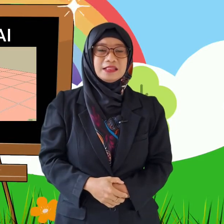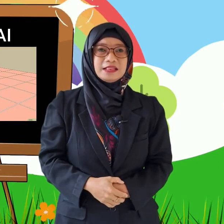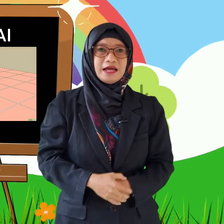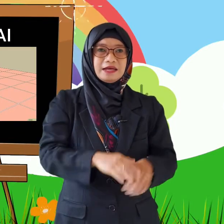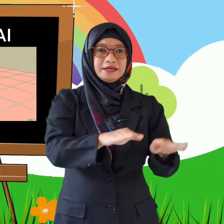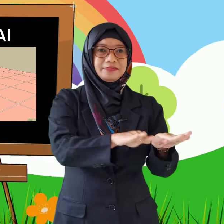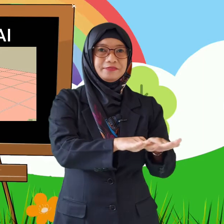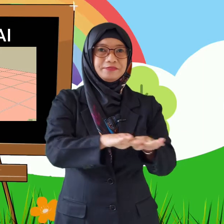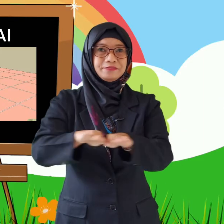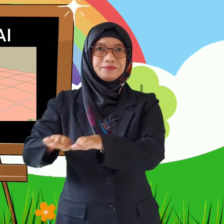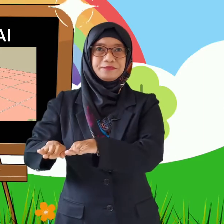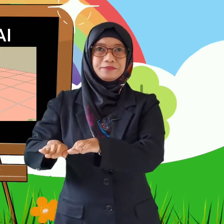Lantai.